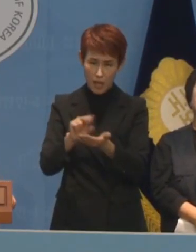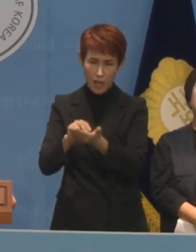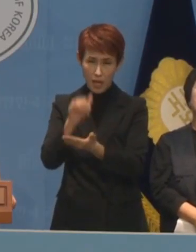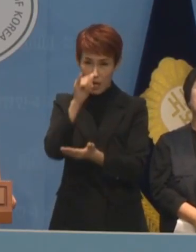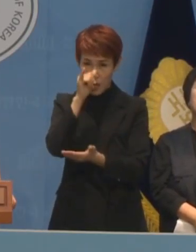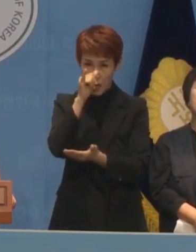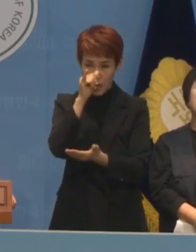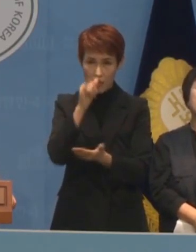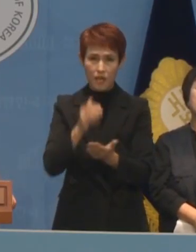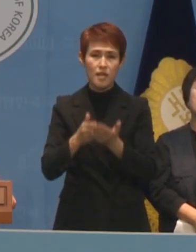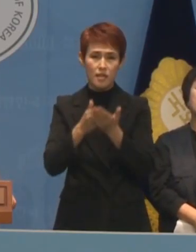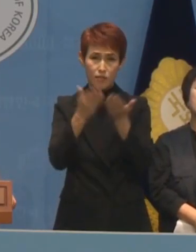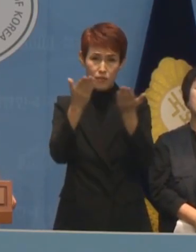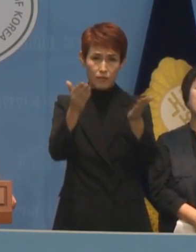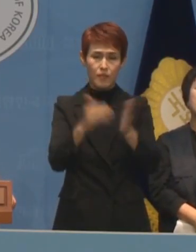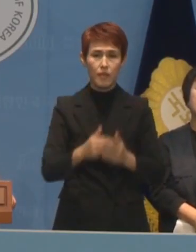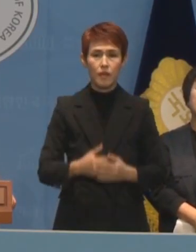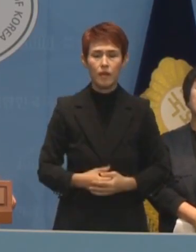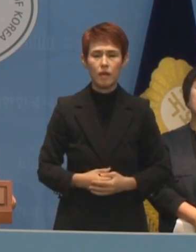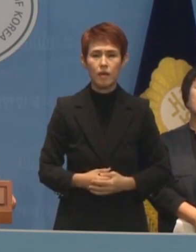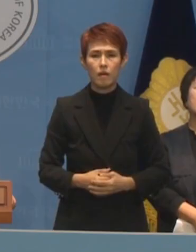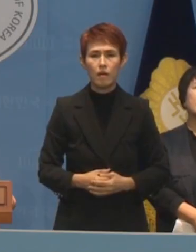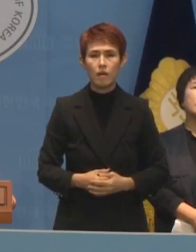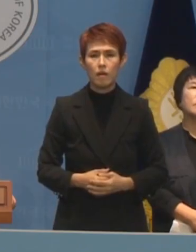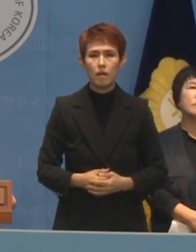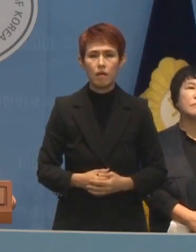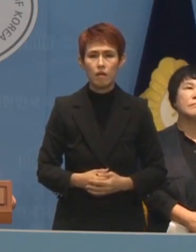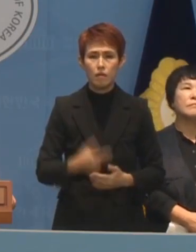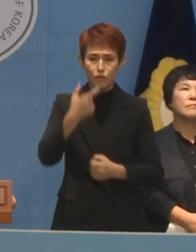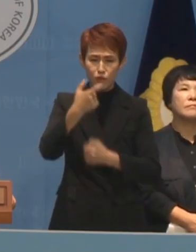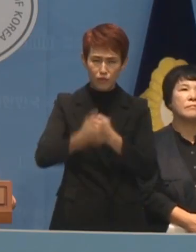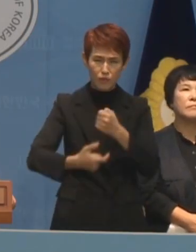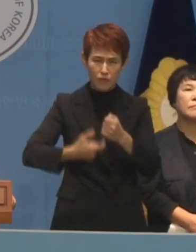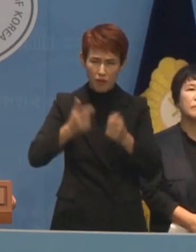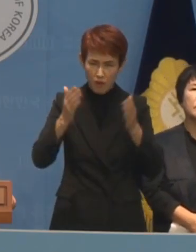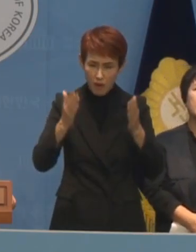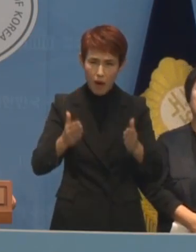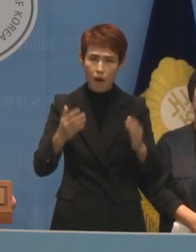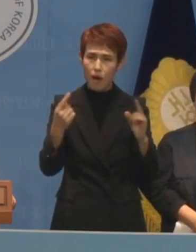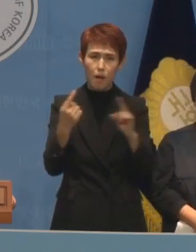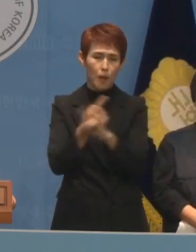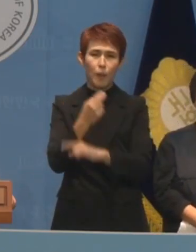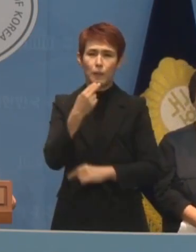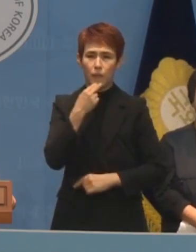발언문을 들으셨습니다. 60년 넘게 바뀌지 않은 대직명으로 소속감 및